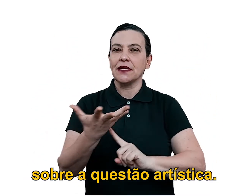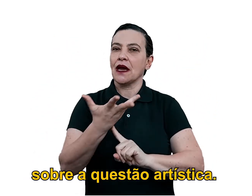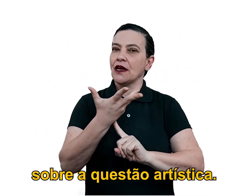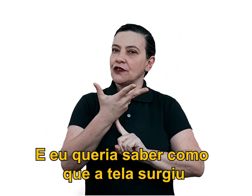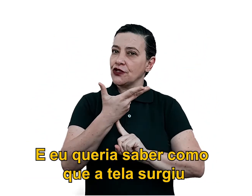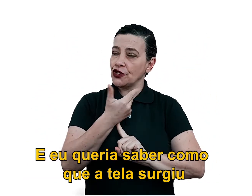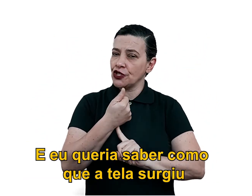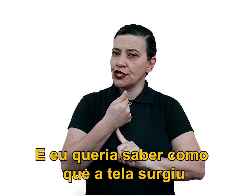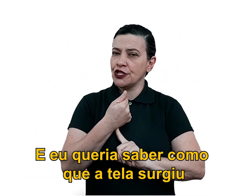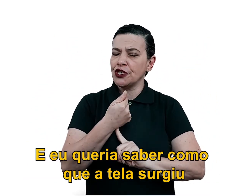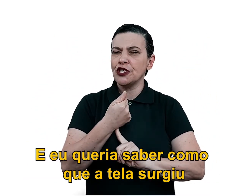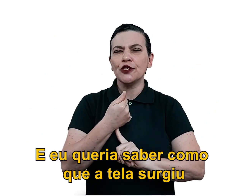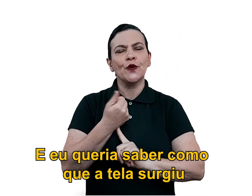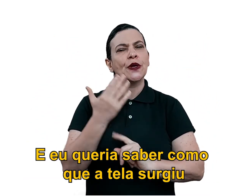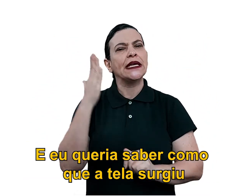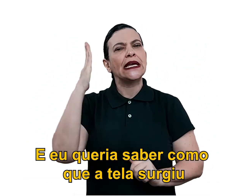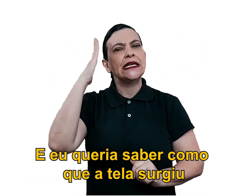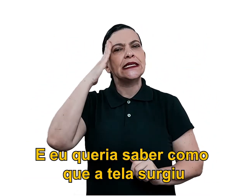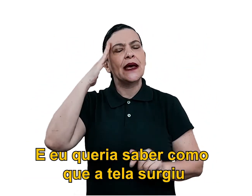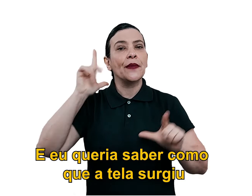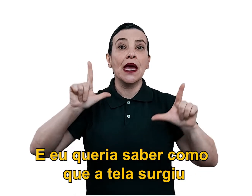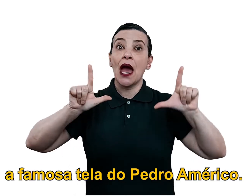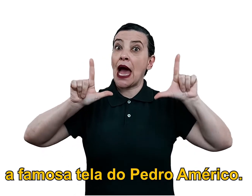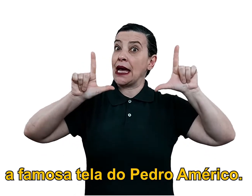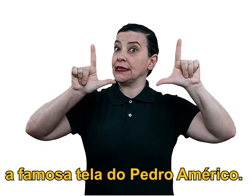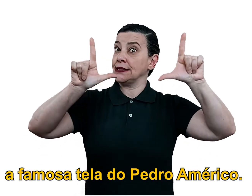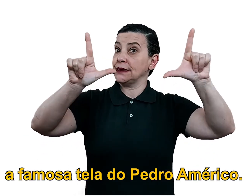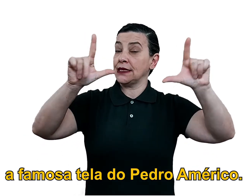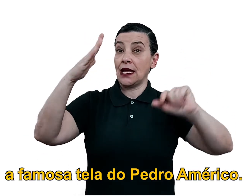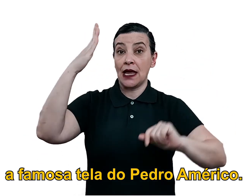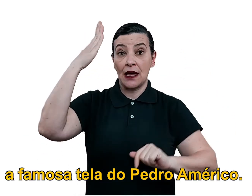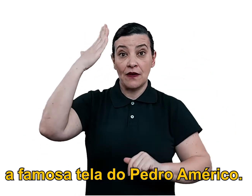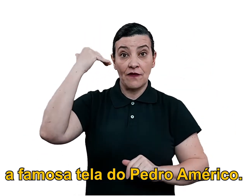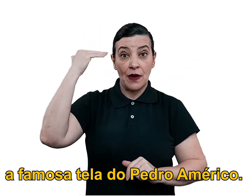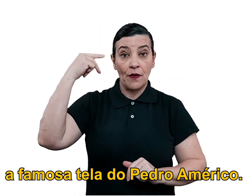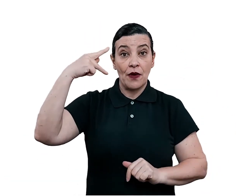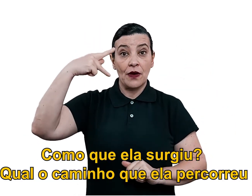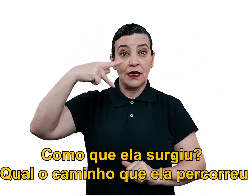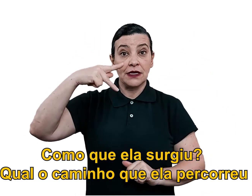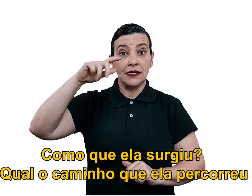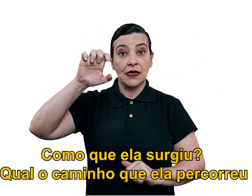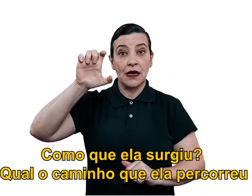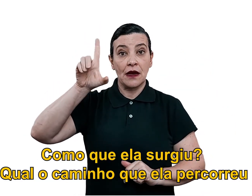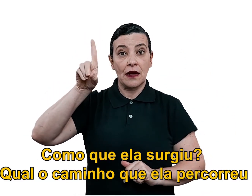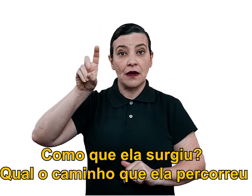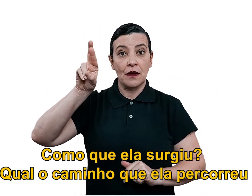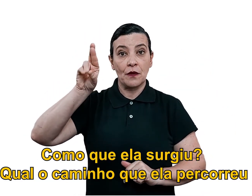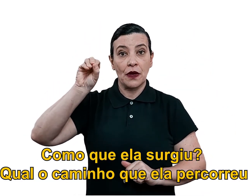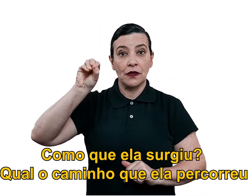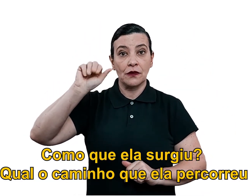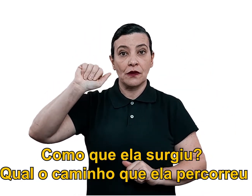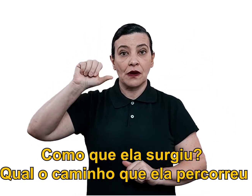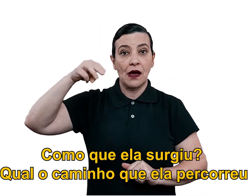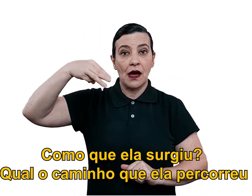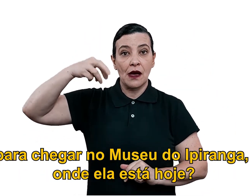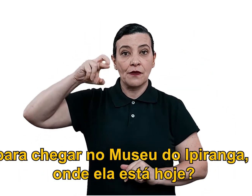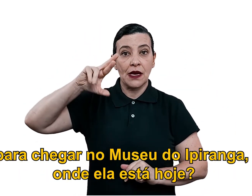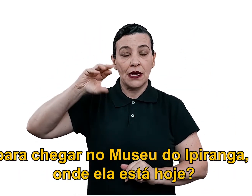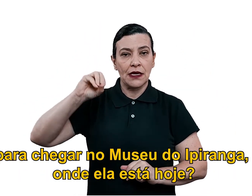artística e eu queria saber como que a tela surgiu, né, a famosa tela do Pedro Américo, como que ela surgiu, qual o caminho que ela percorreu para chegar